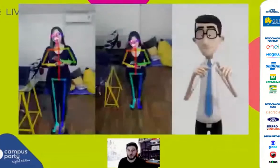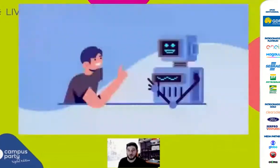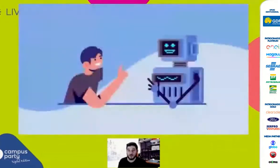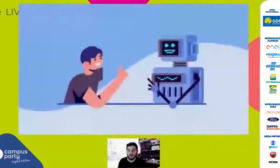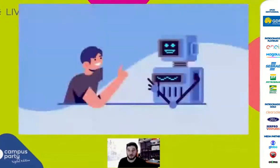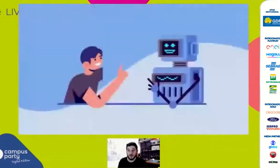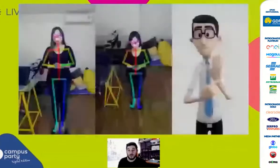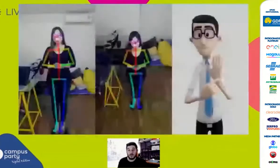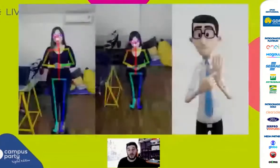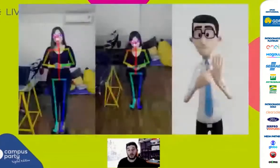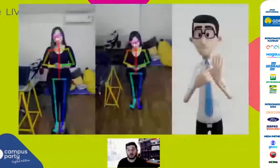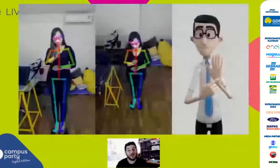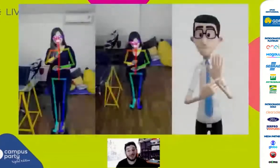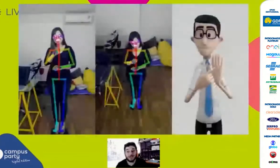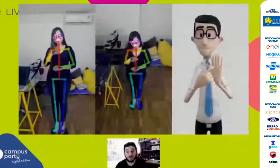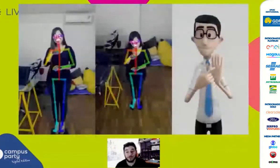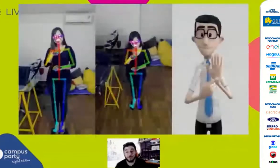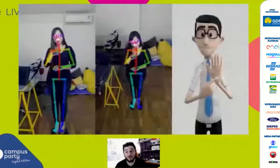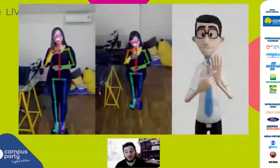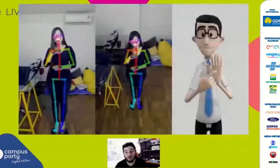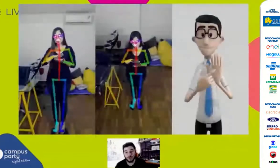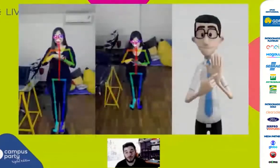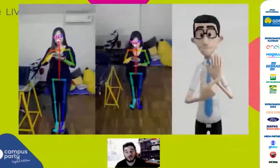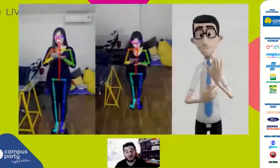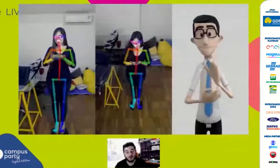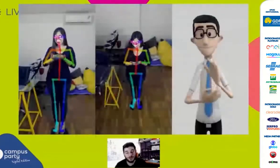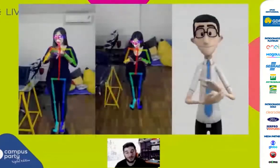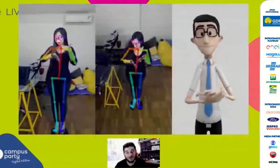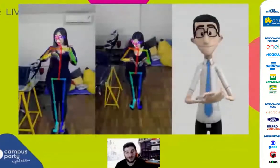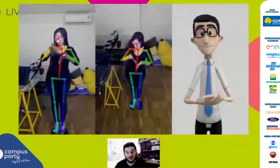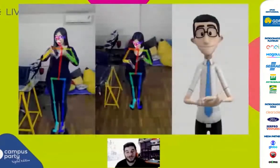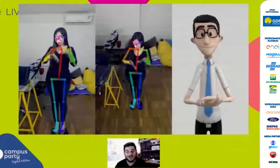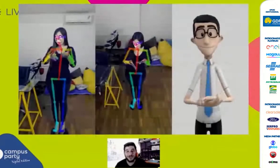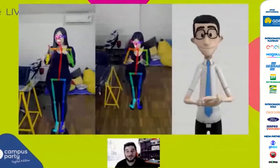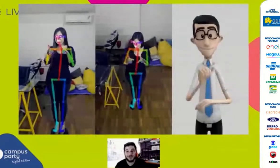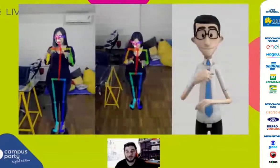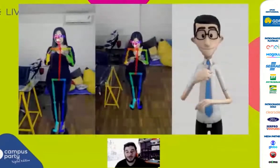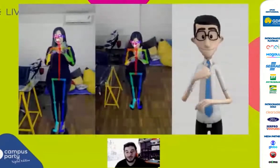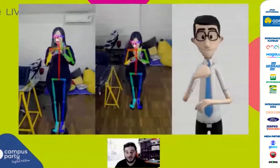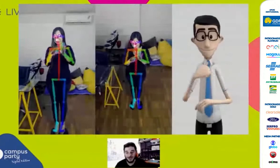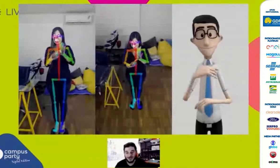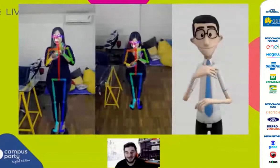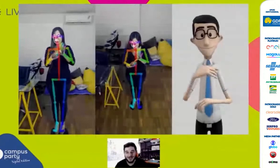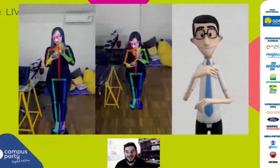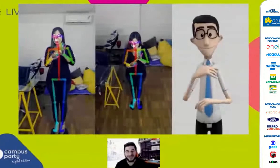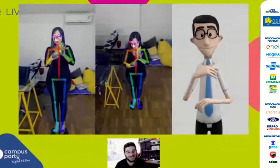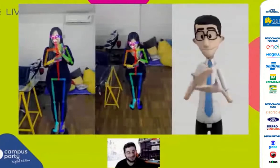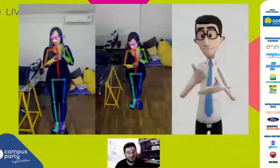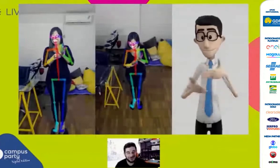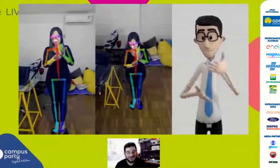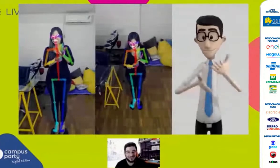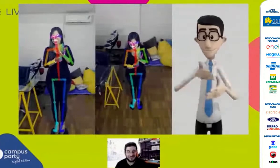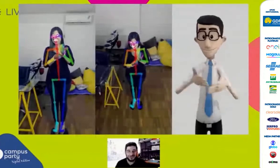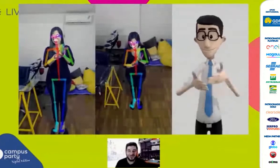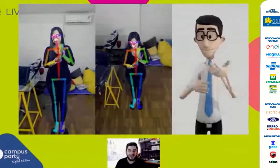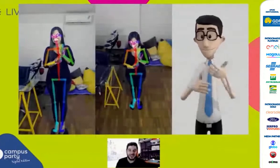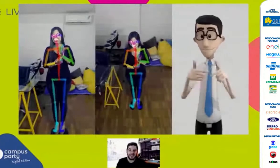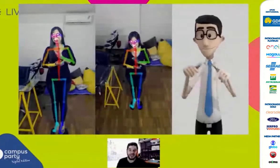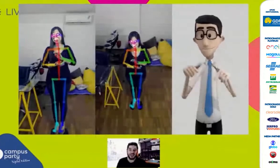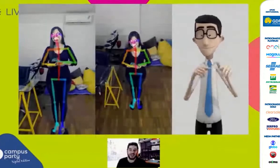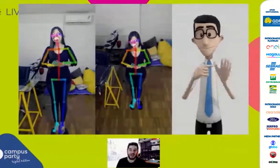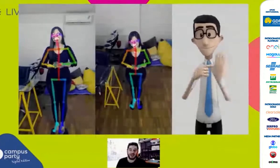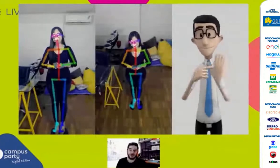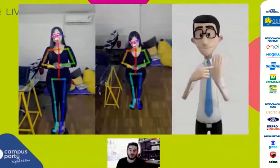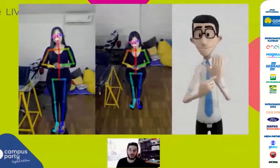contexto, certo? E a outra área que a gente usa muito, que está usando cada vez mais, é visão computacional, tá? Esse GIF é meio